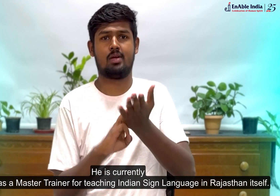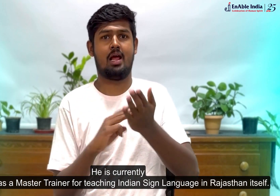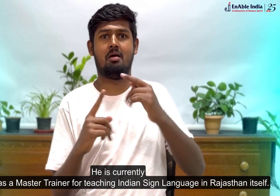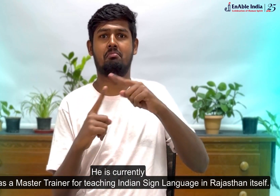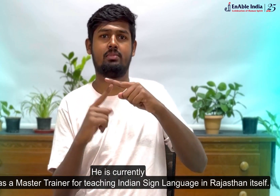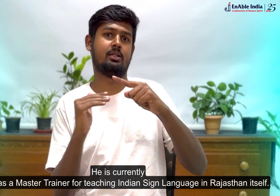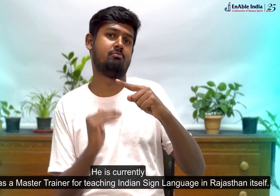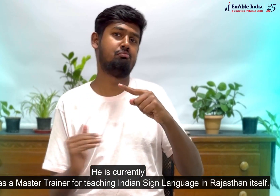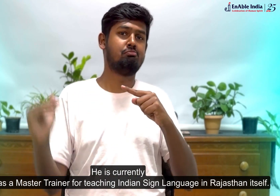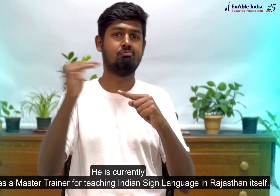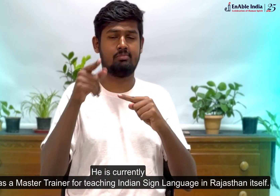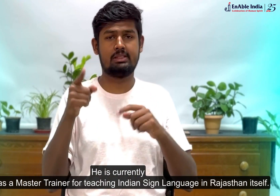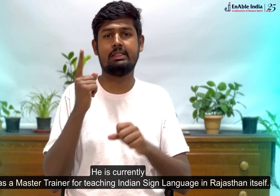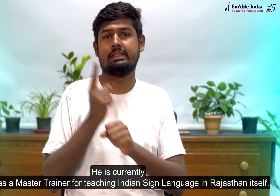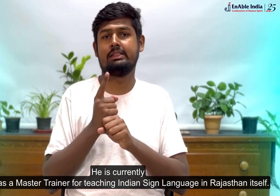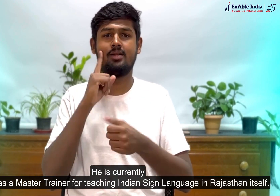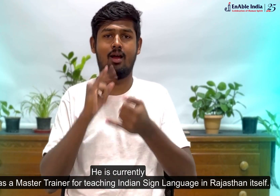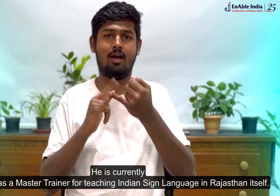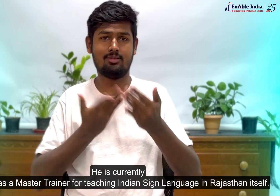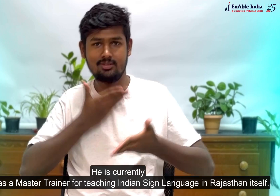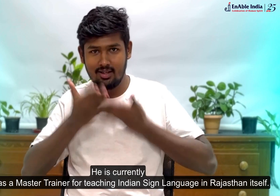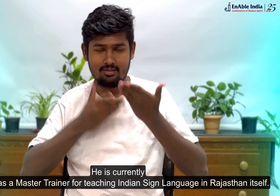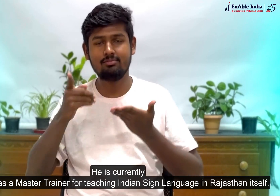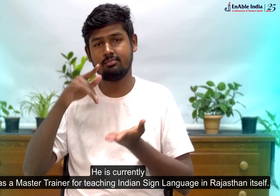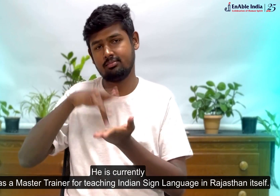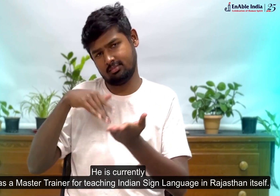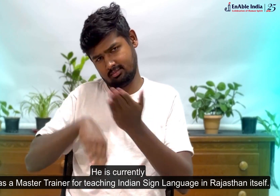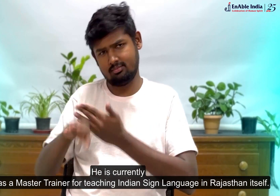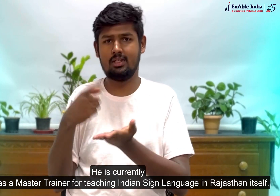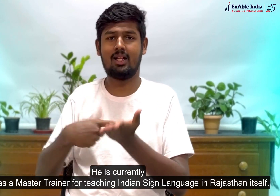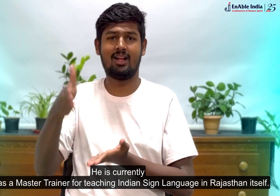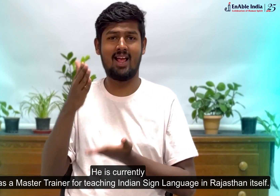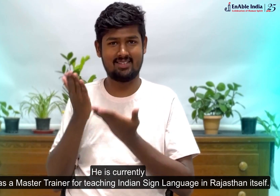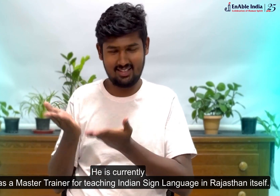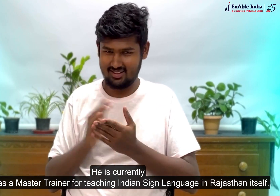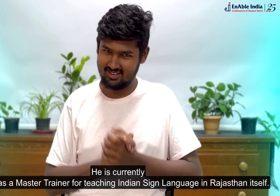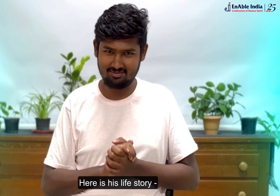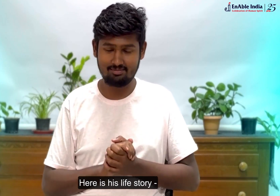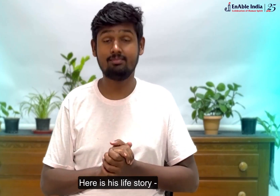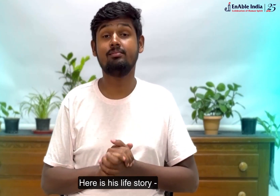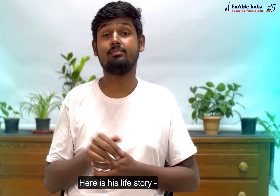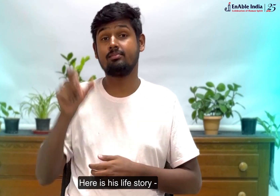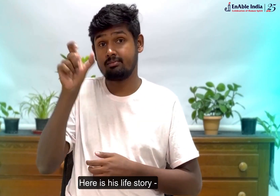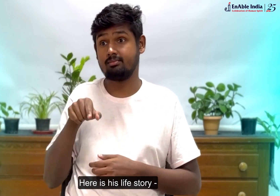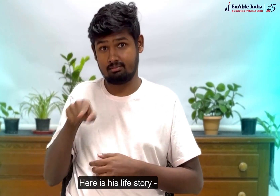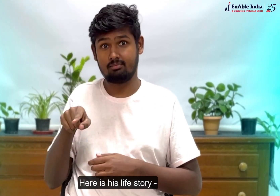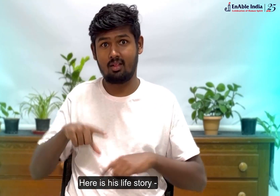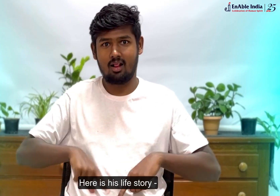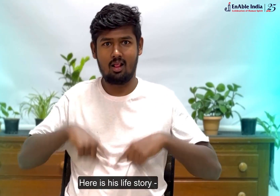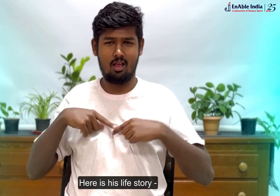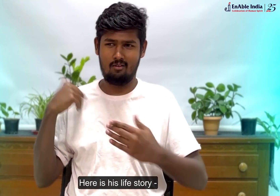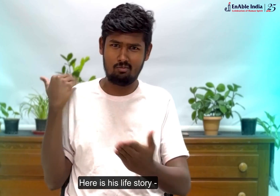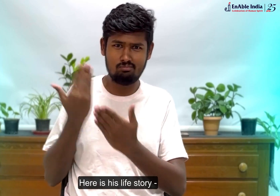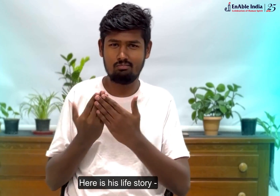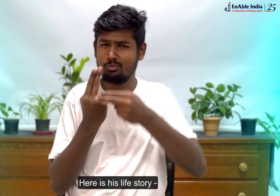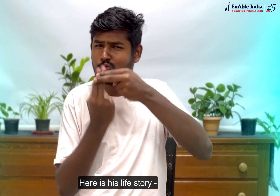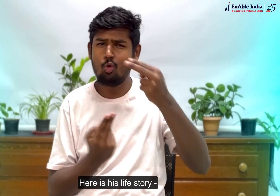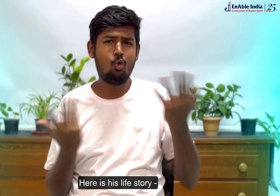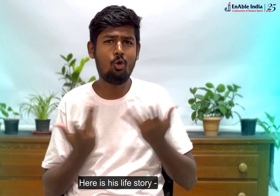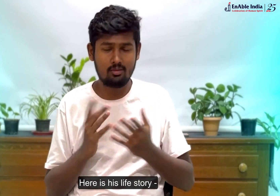वह वर्तमान में राजस्थान में ही भारतीय सांकेतिक भाषा सिखाने के लिए मास्टर ट्रेनर के रूप में काम कर रहे हैं। यहाँ